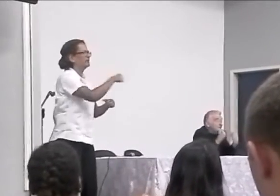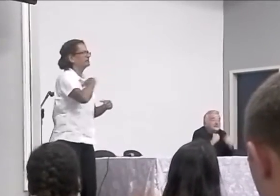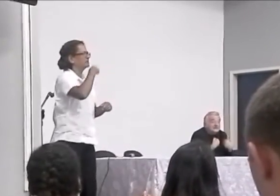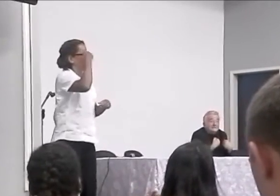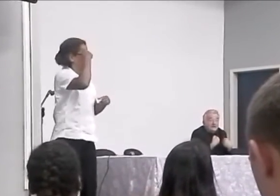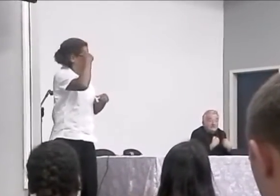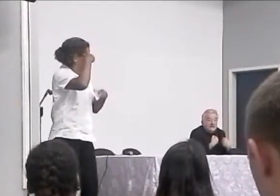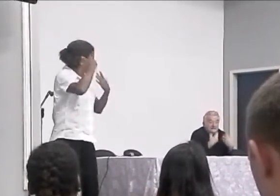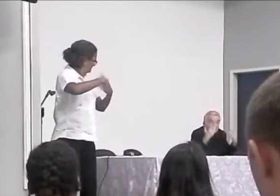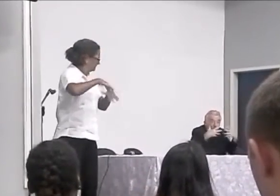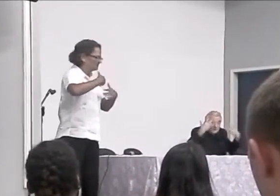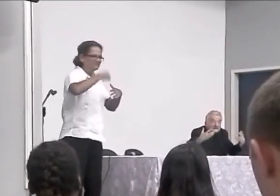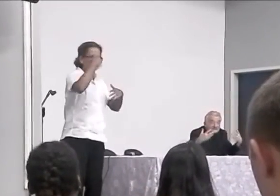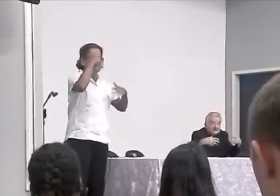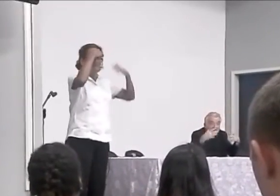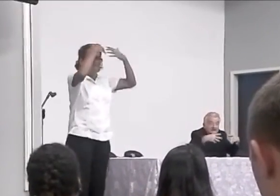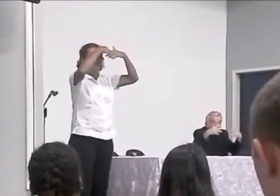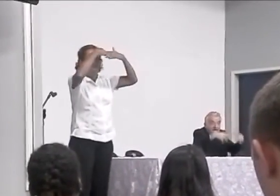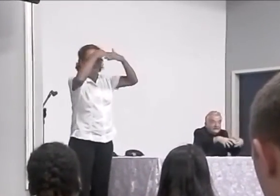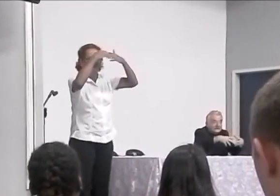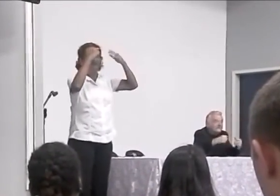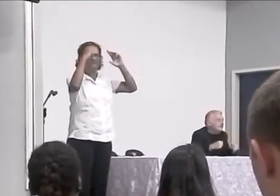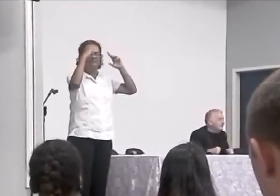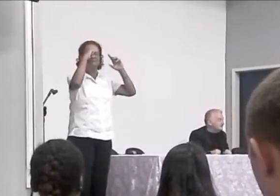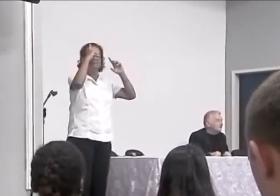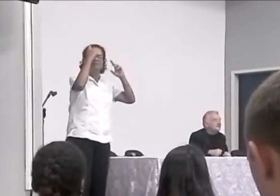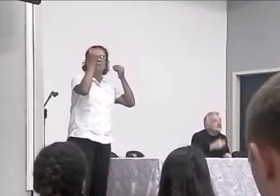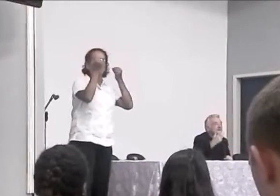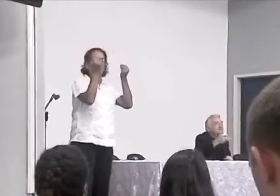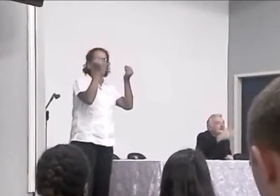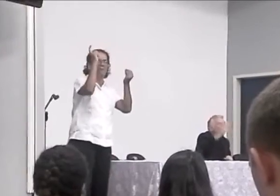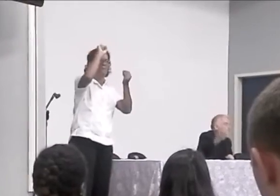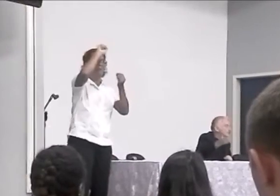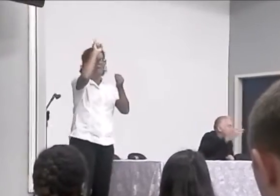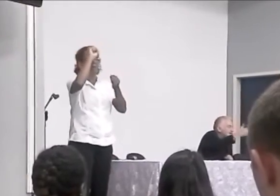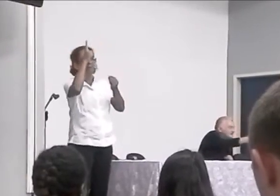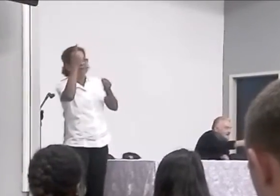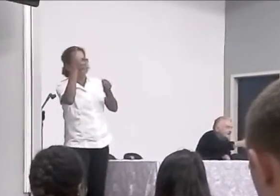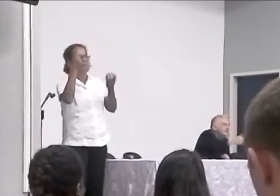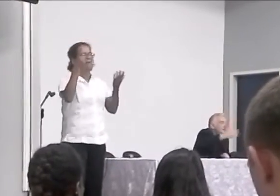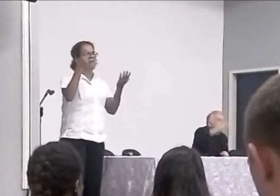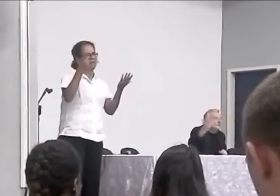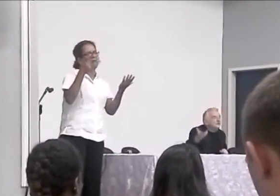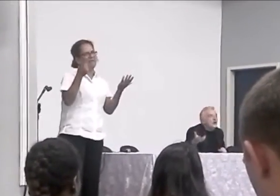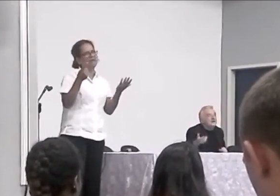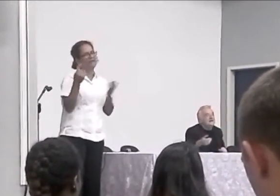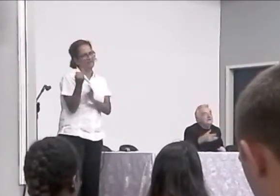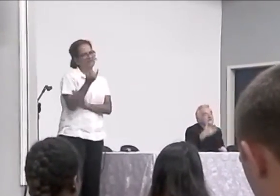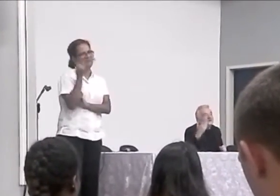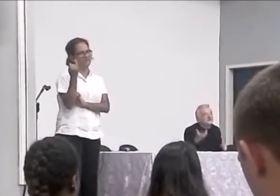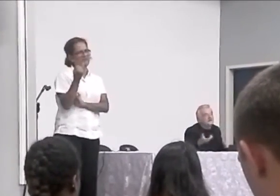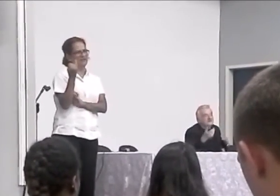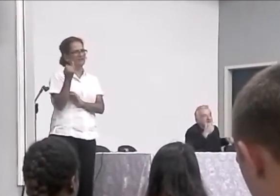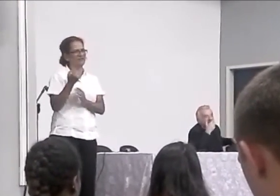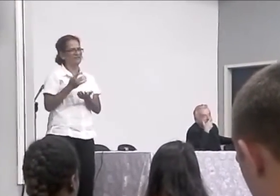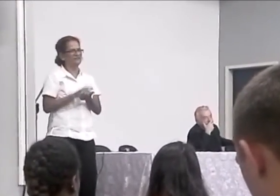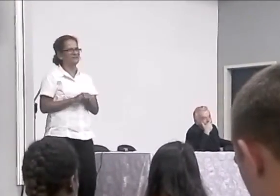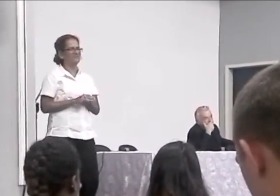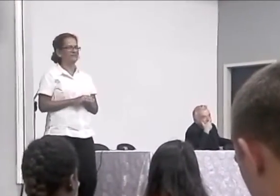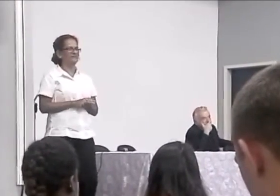Hugo, es importante para mí tener otras ideas, tener alternativas, no tener solo mi lectura de WhatsApp, de Hölderlin, de